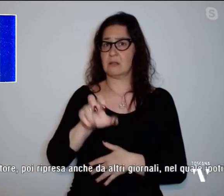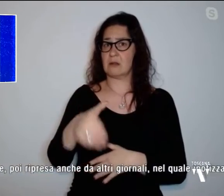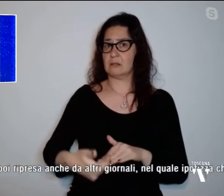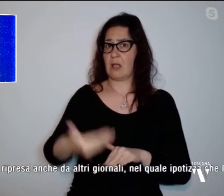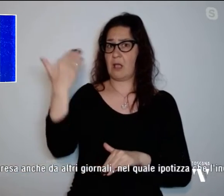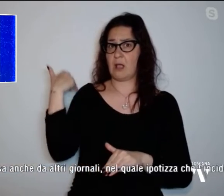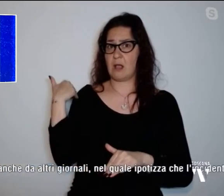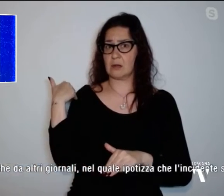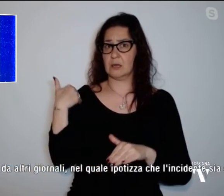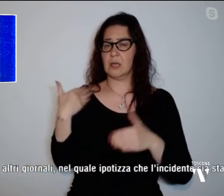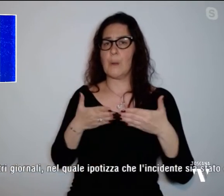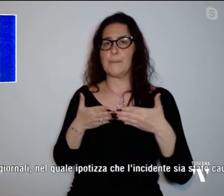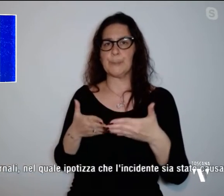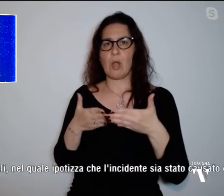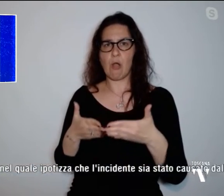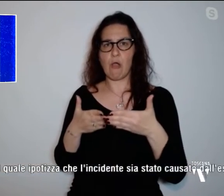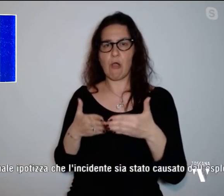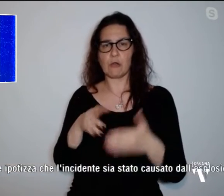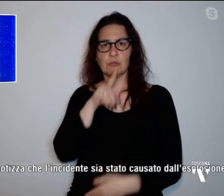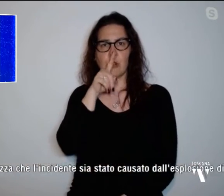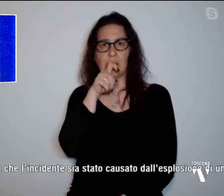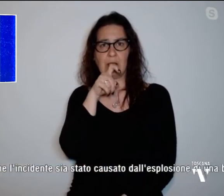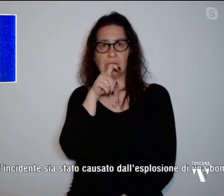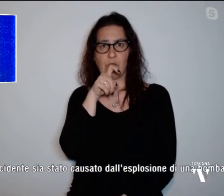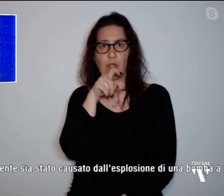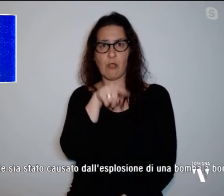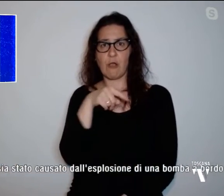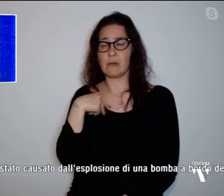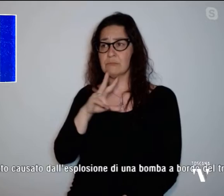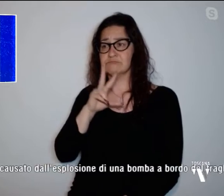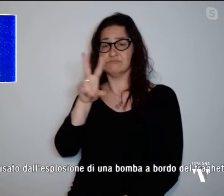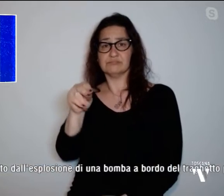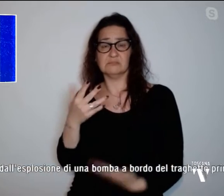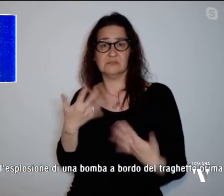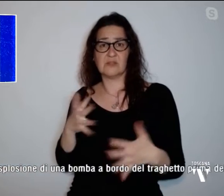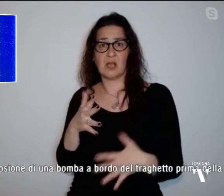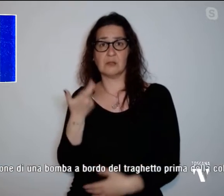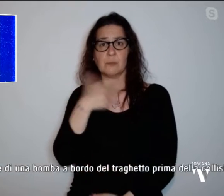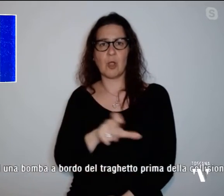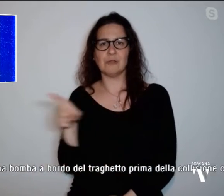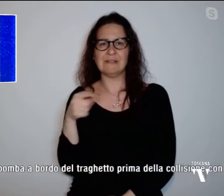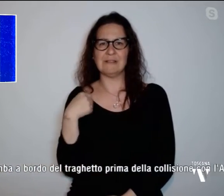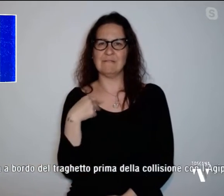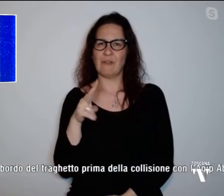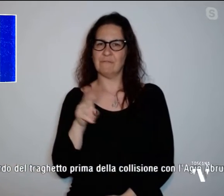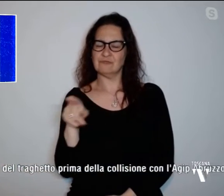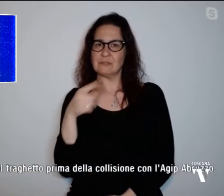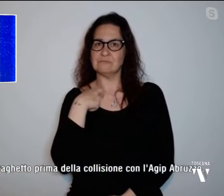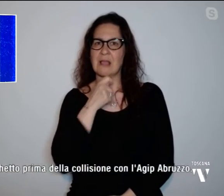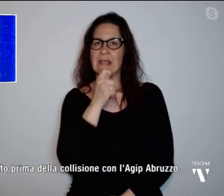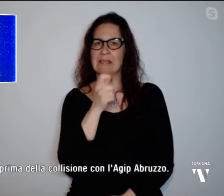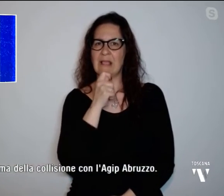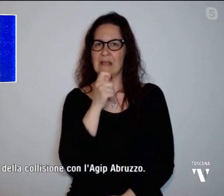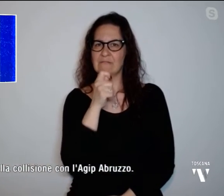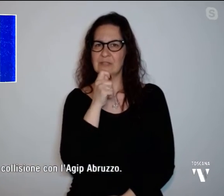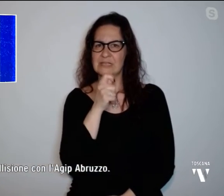del porto di Livorno commentano l'intervista rilasciata alla Nuova Sardegna